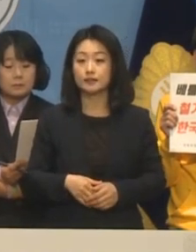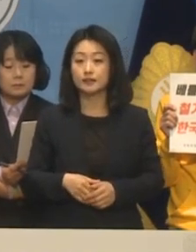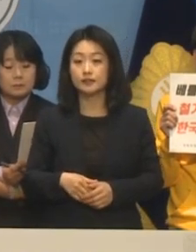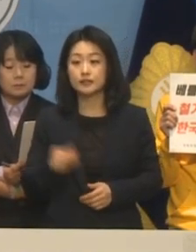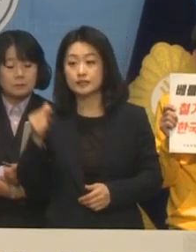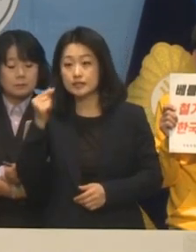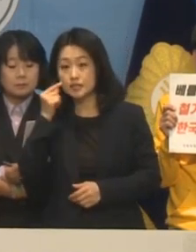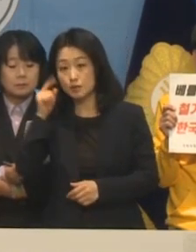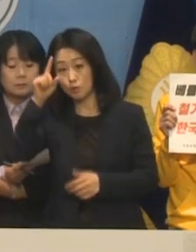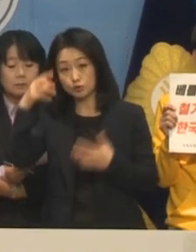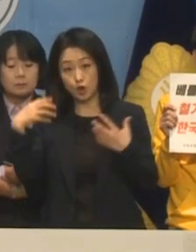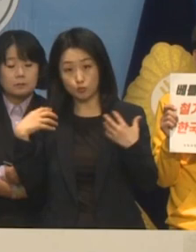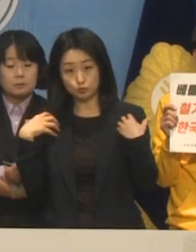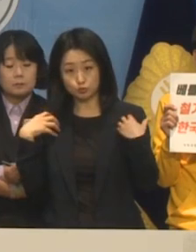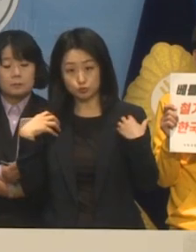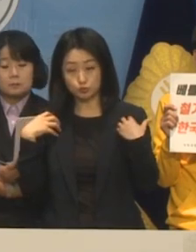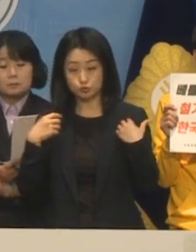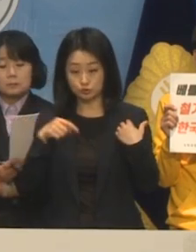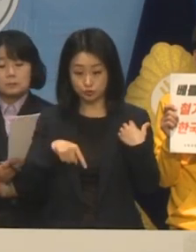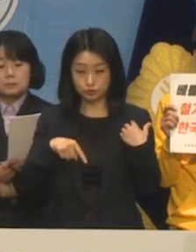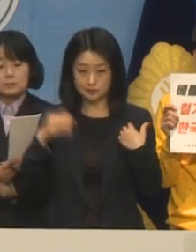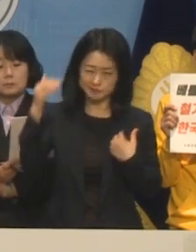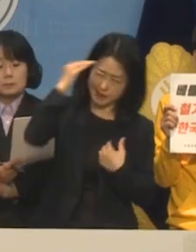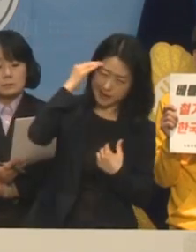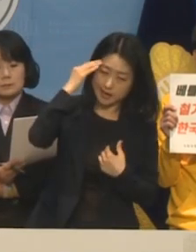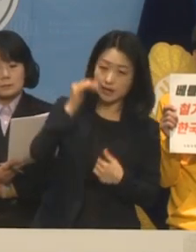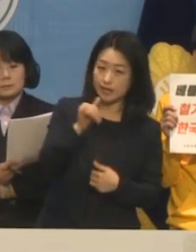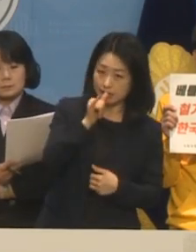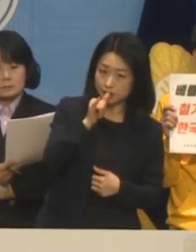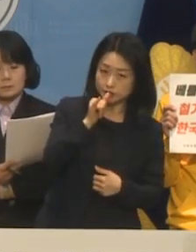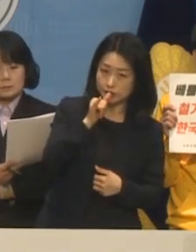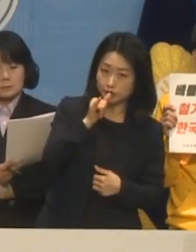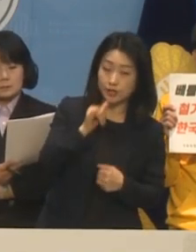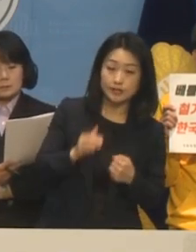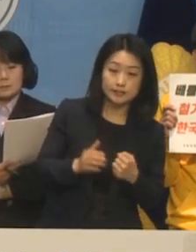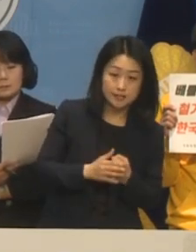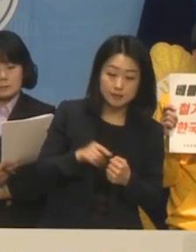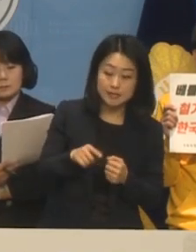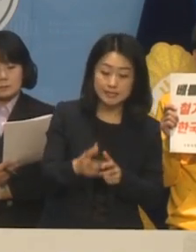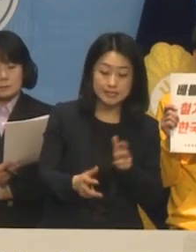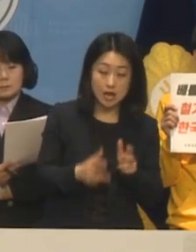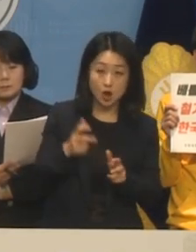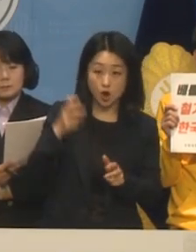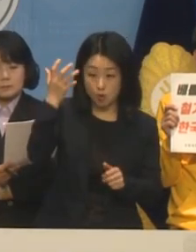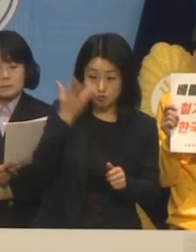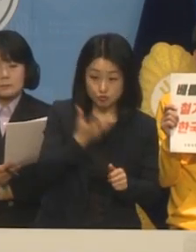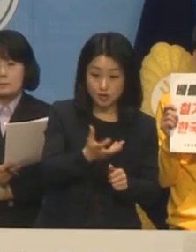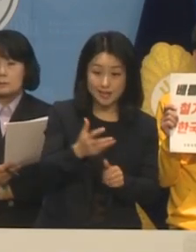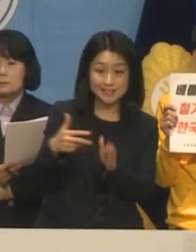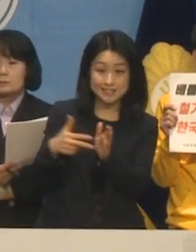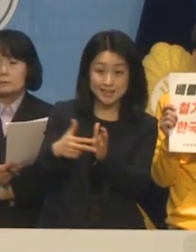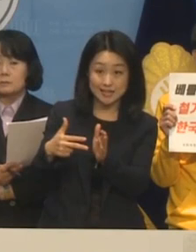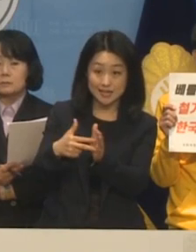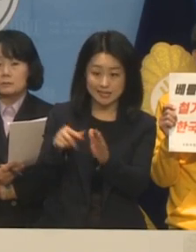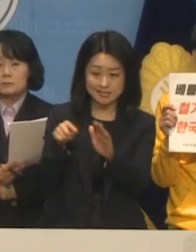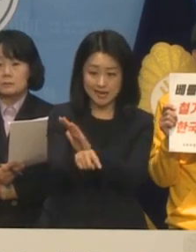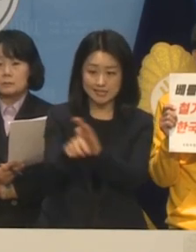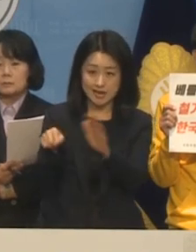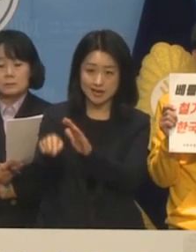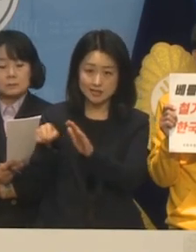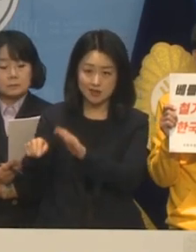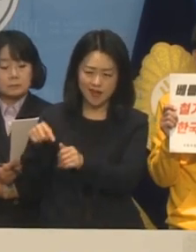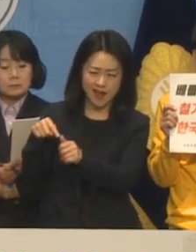이런 코리아 협의회 평화 교육 사업도 방해하려고 관련 학교나 사업을 후원하는 재단을 찾아다니고